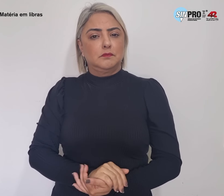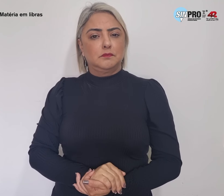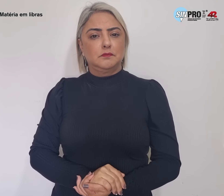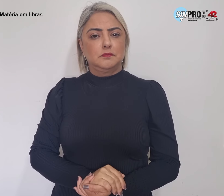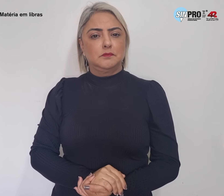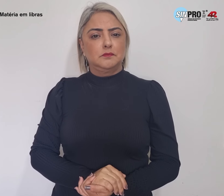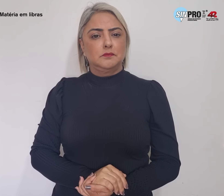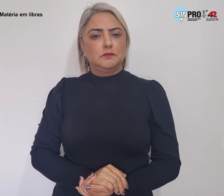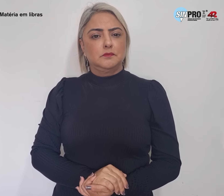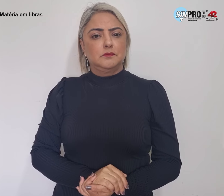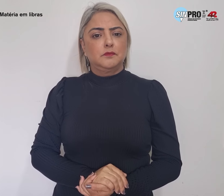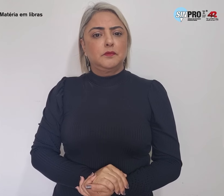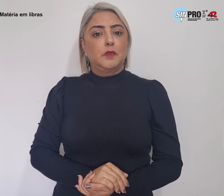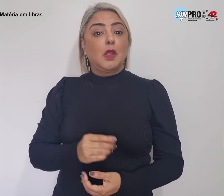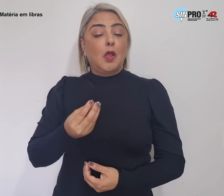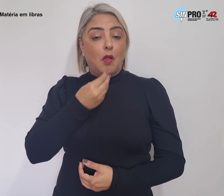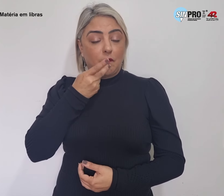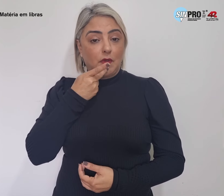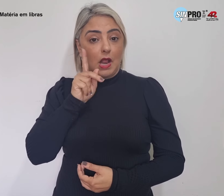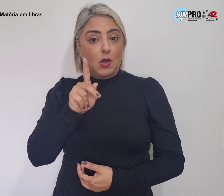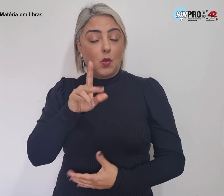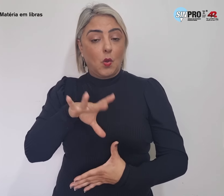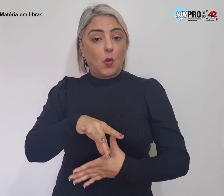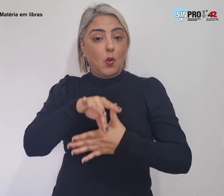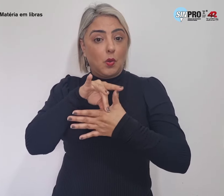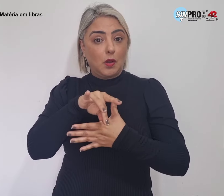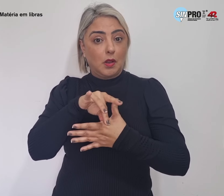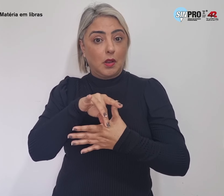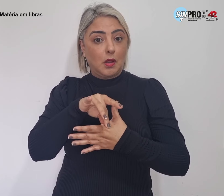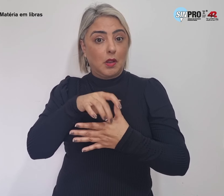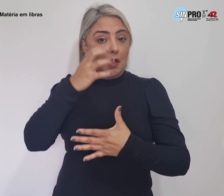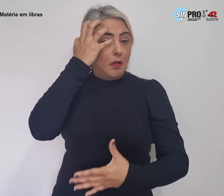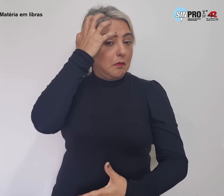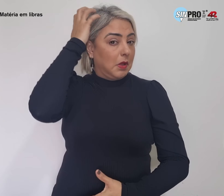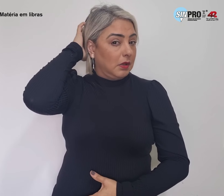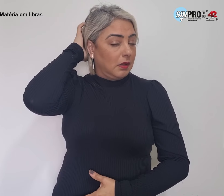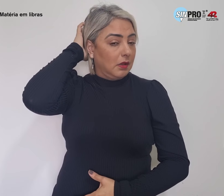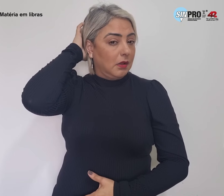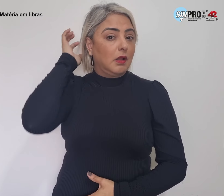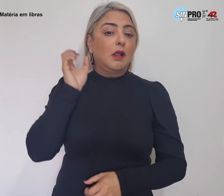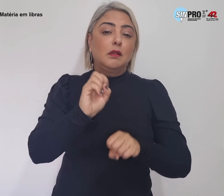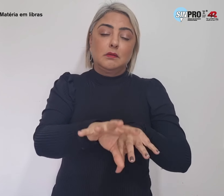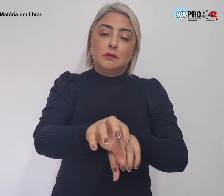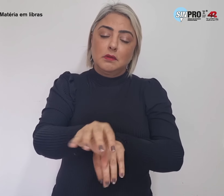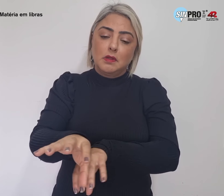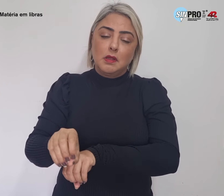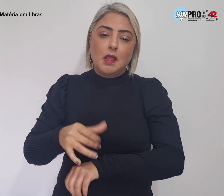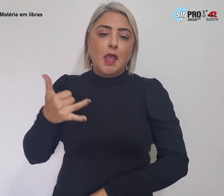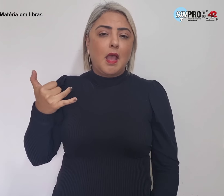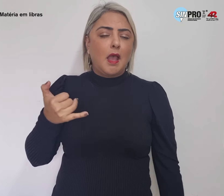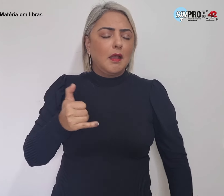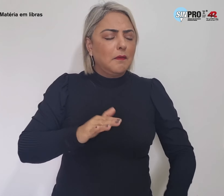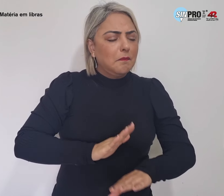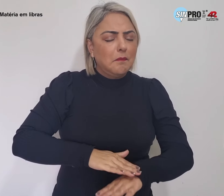Como disse o líder Nelson Mandela, a educação é a arma mais poderosa para